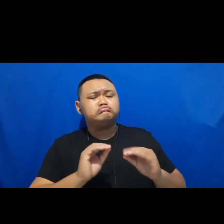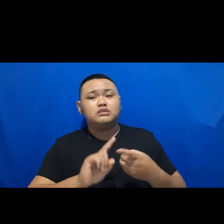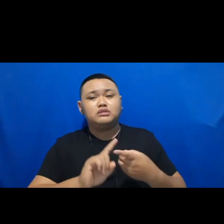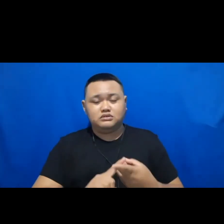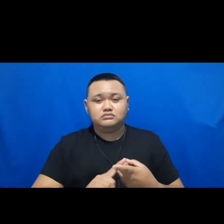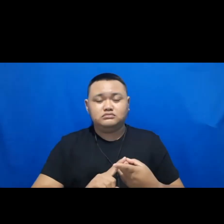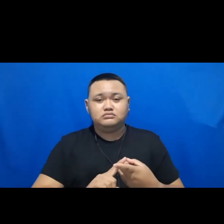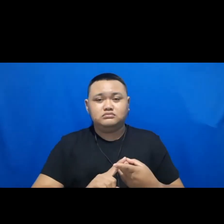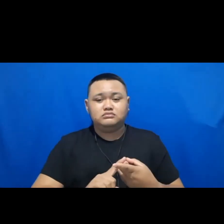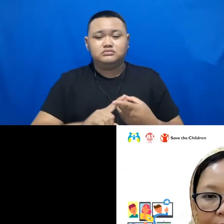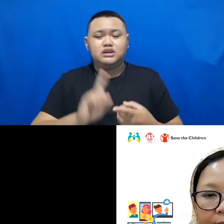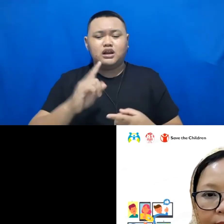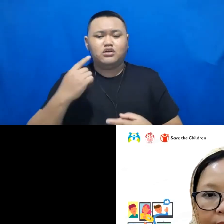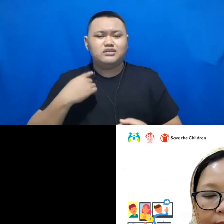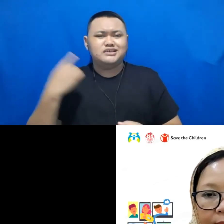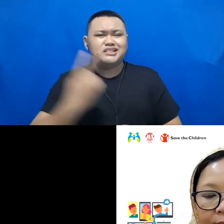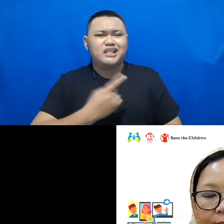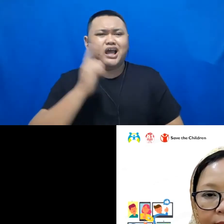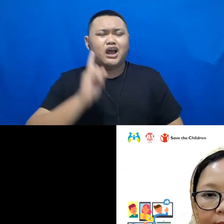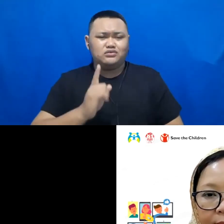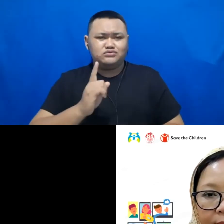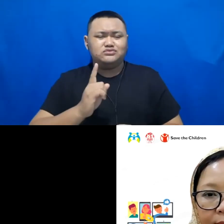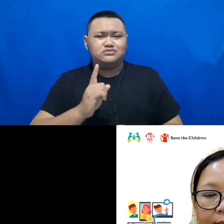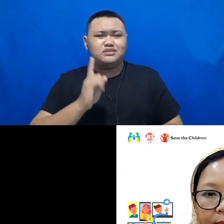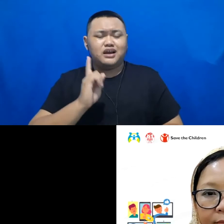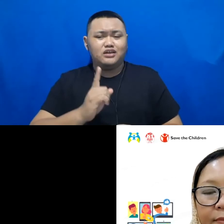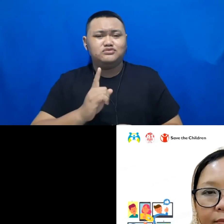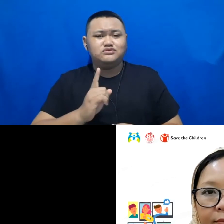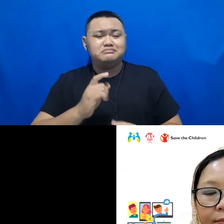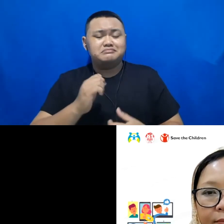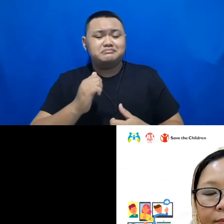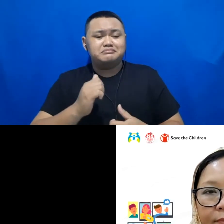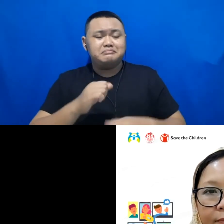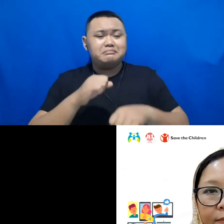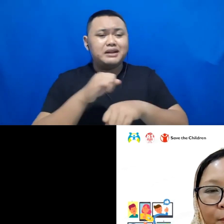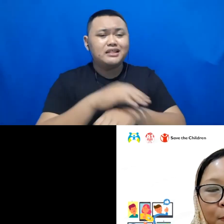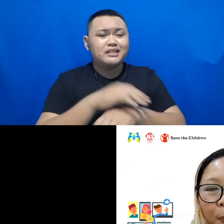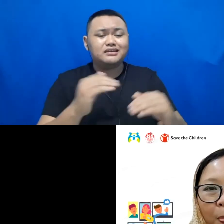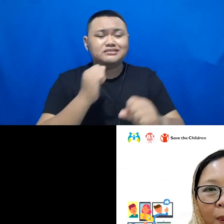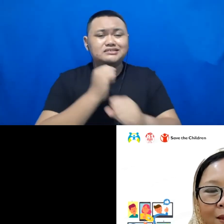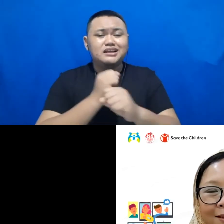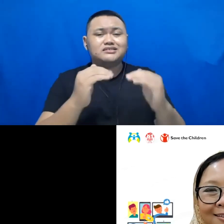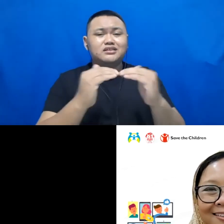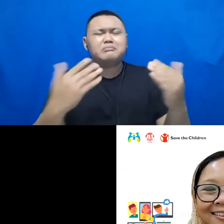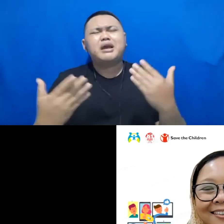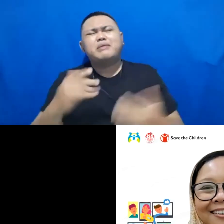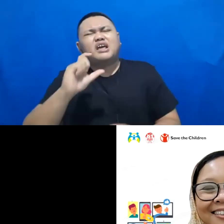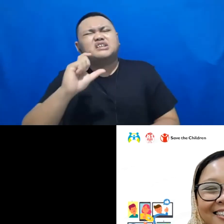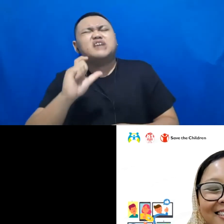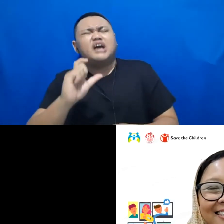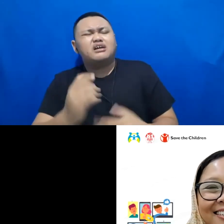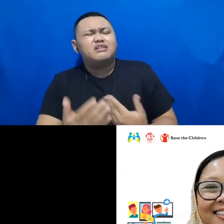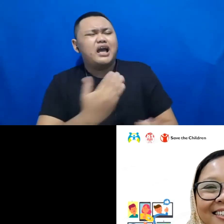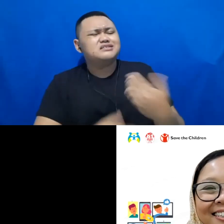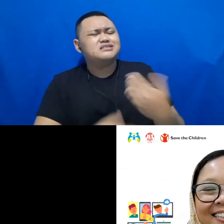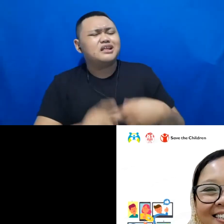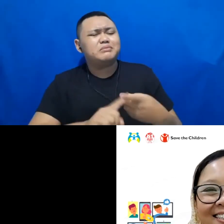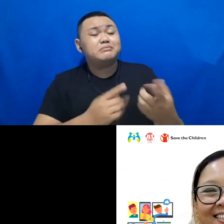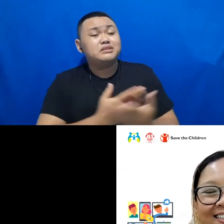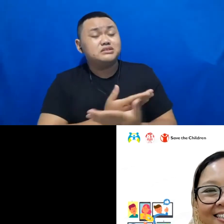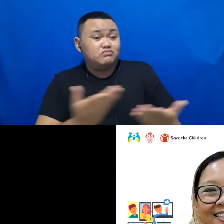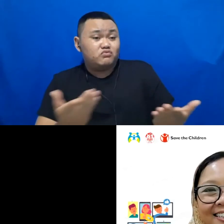Gitu. Jadi apa yang tadi Bapak Ibu sampaikan itu betul-betul membuat saya bangga. Saya selamat ya Pak Tono, Bu Ima,